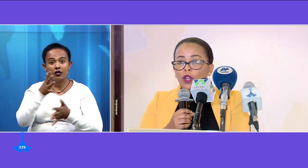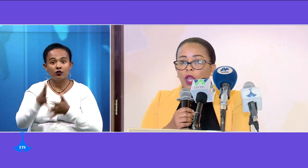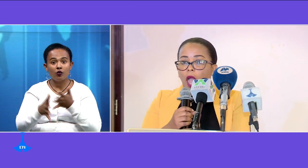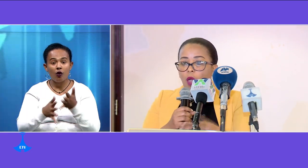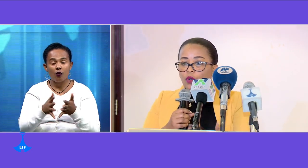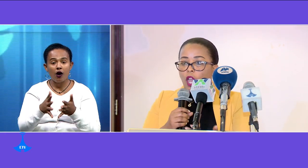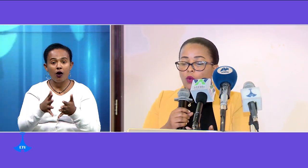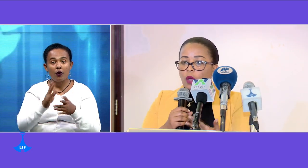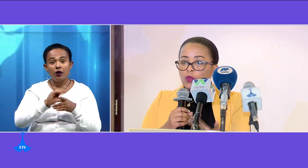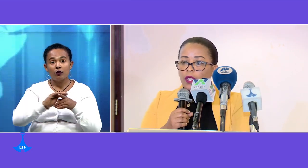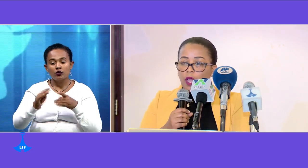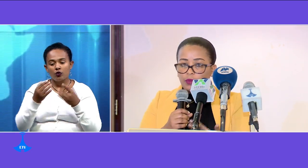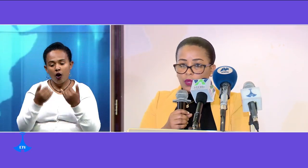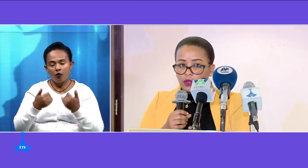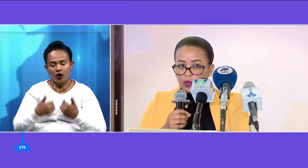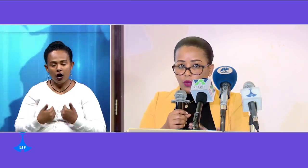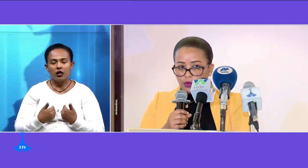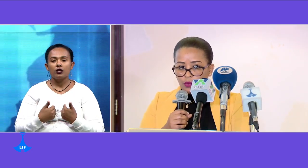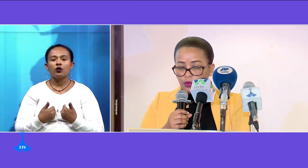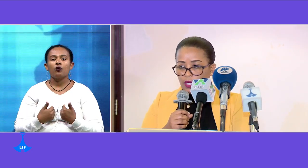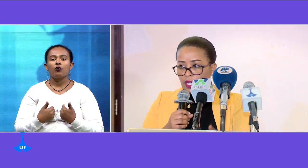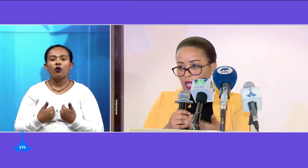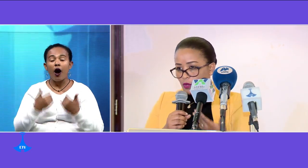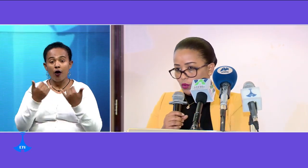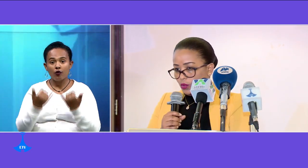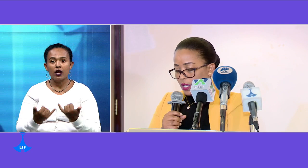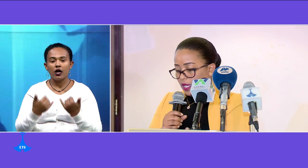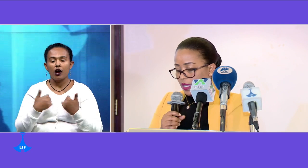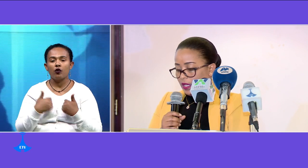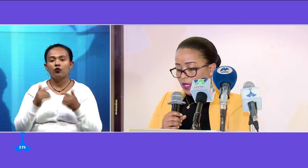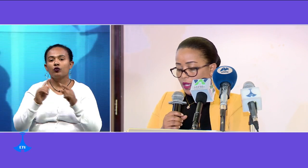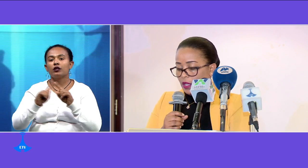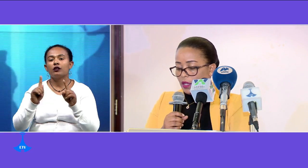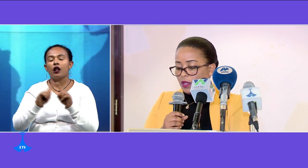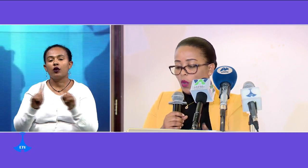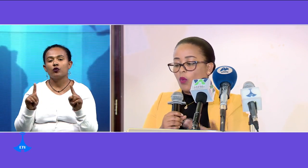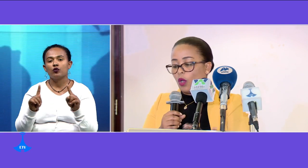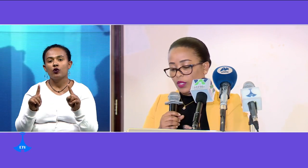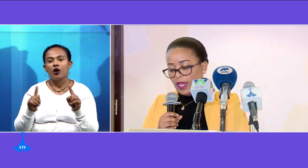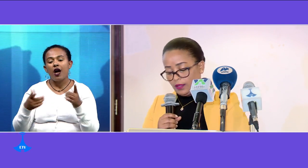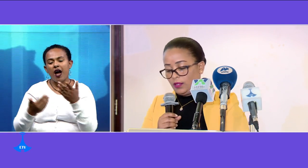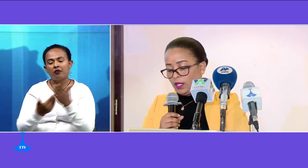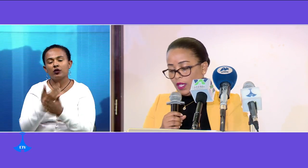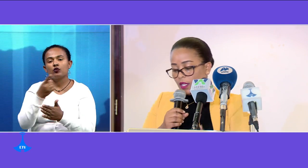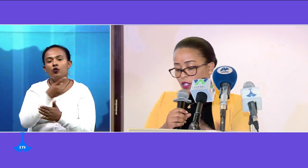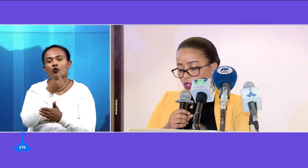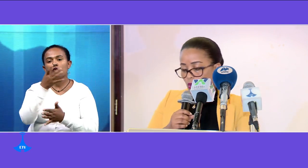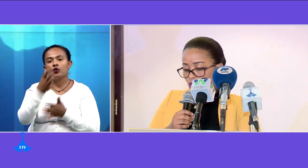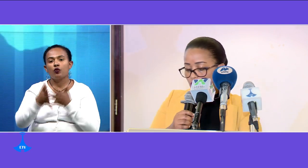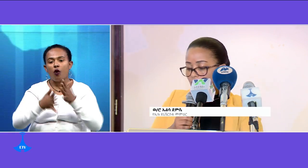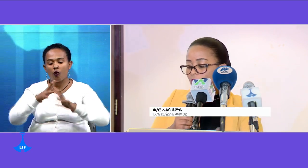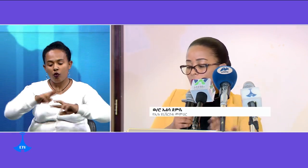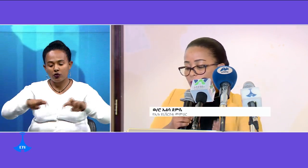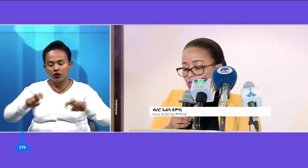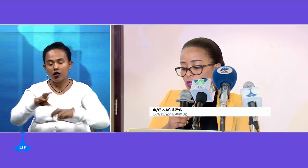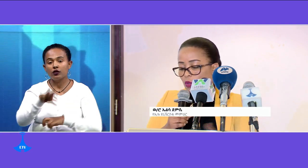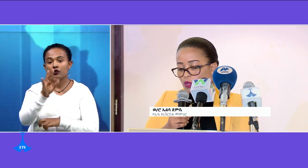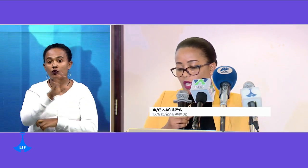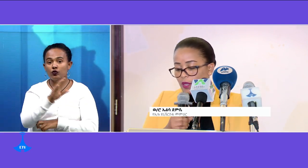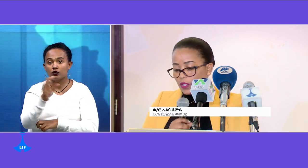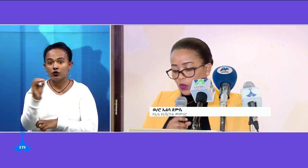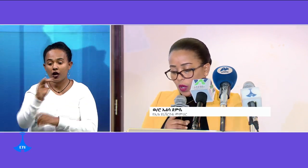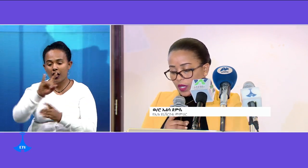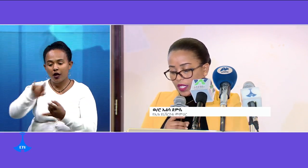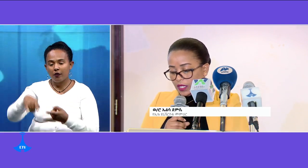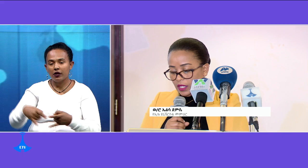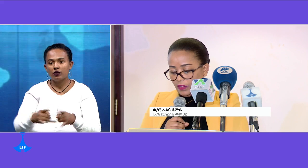ደግሞ አሁን ካሉ አፕ ቱ ዴት ከሆኑ የተለያዩ የቋንቋው ጥናት ግኝቶችና ሜቶዶሎጂ